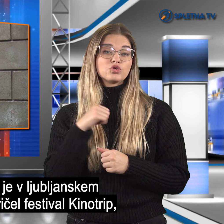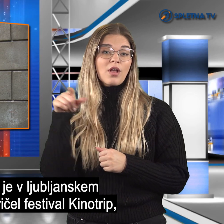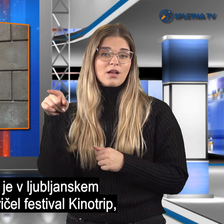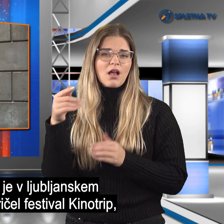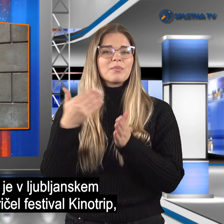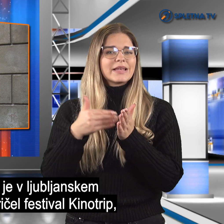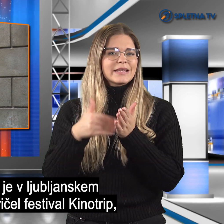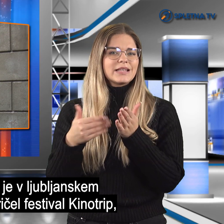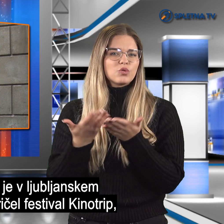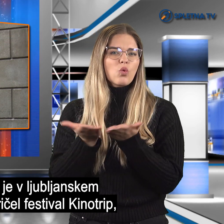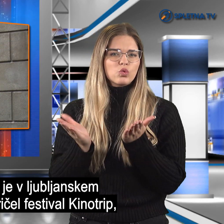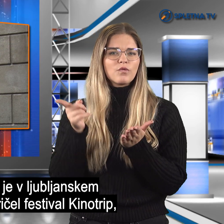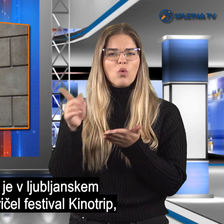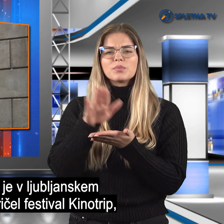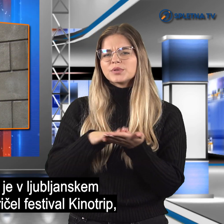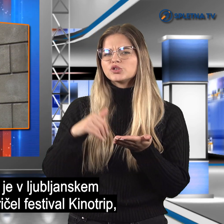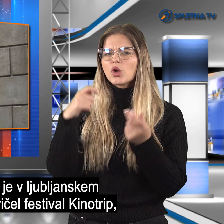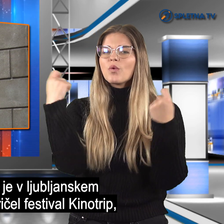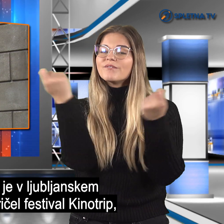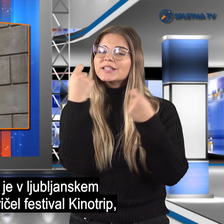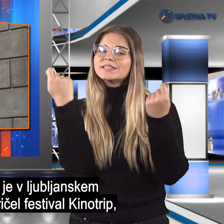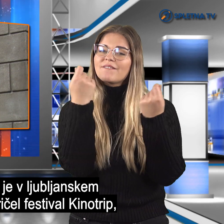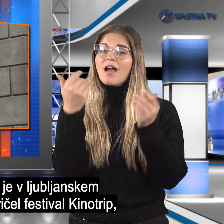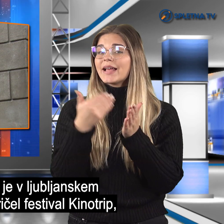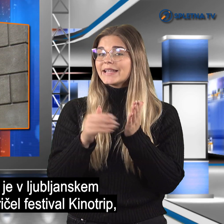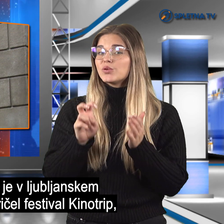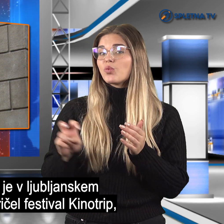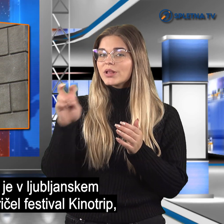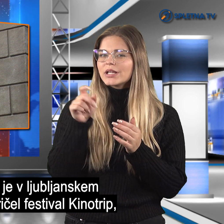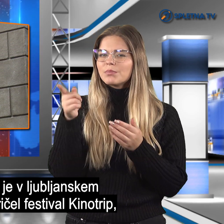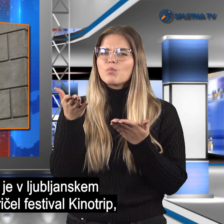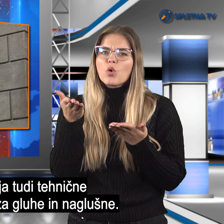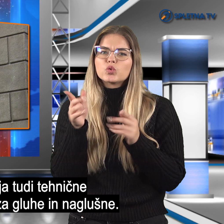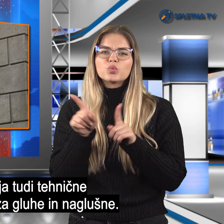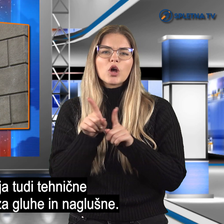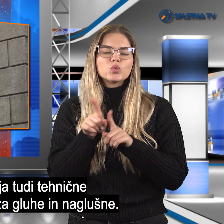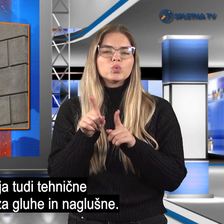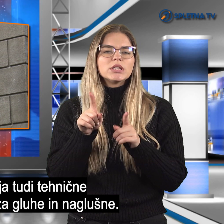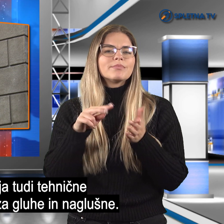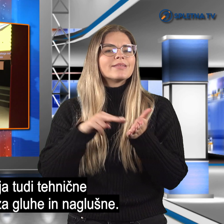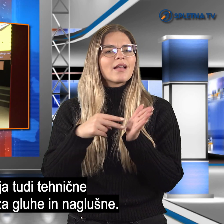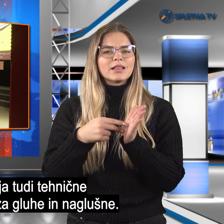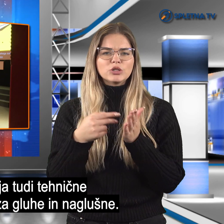Včeraj se je v Kinodvoru pričel festival Kinotrip, ki ponuja tudi tehnične prilagoditve za gluhe in